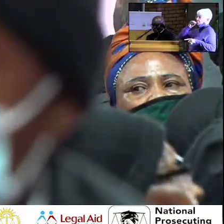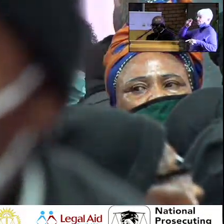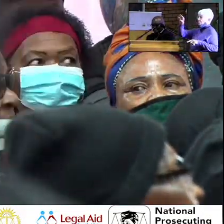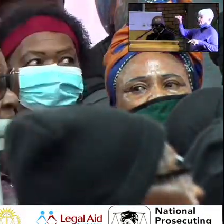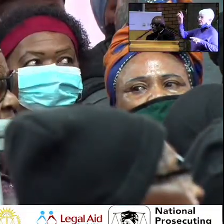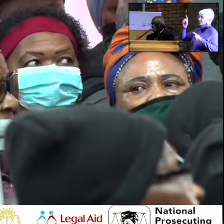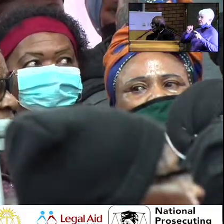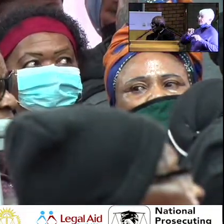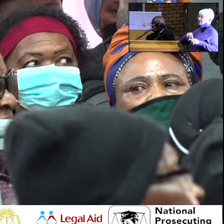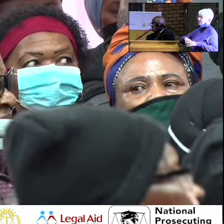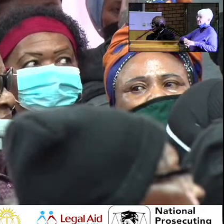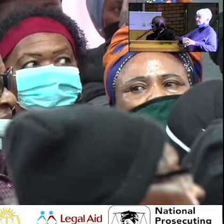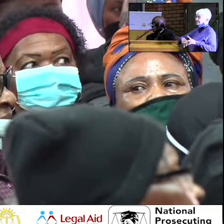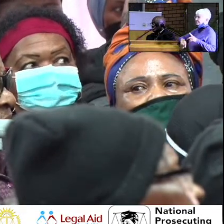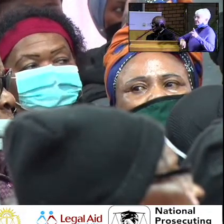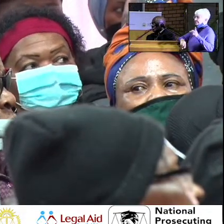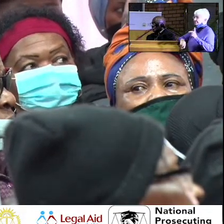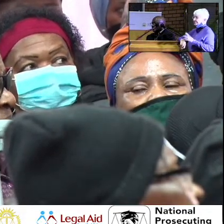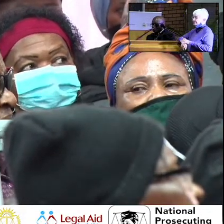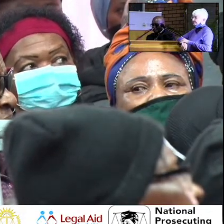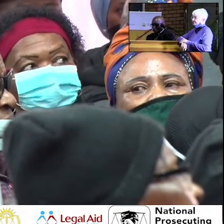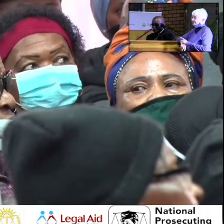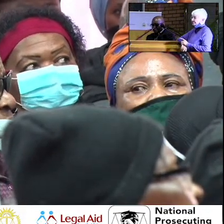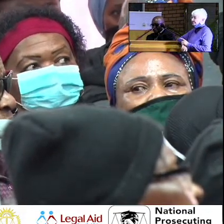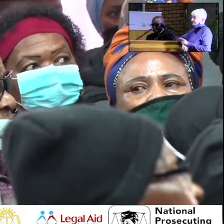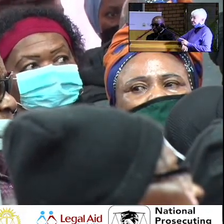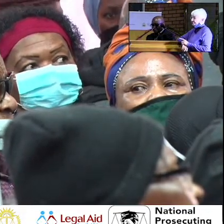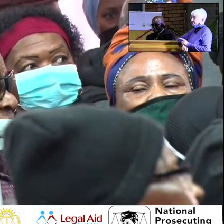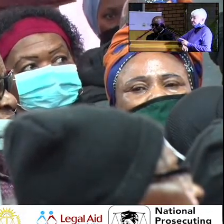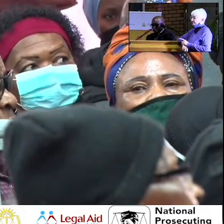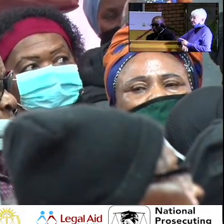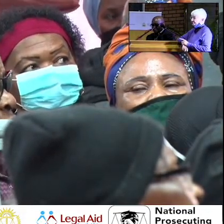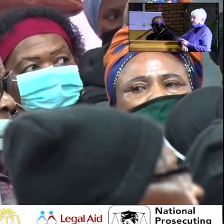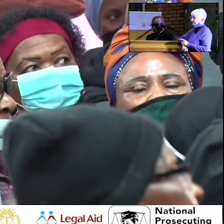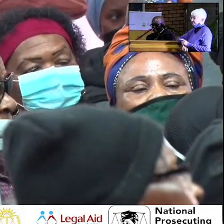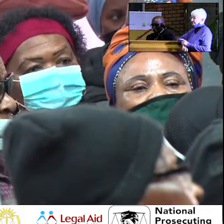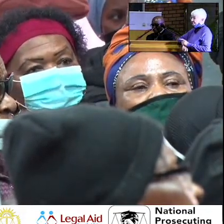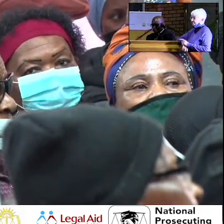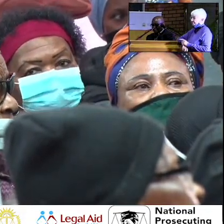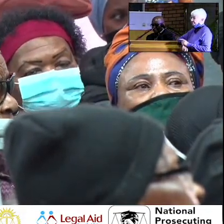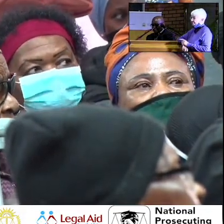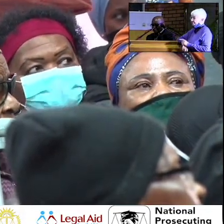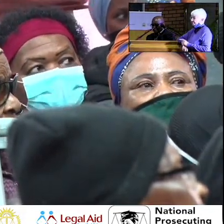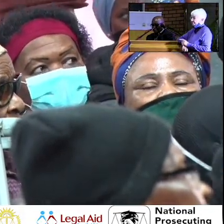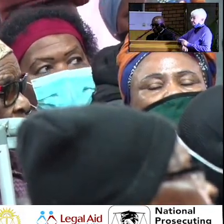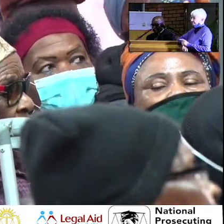amancedo ndiyacela kakhulu amancedo ndiyasokola